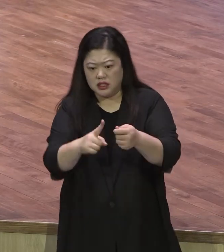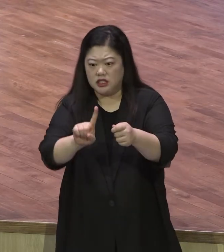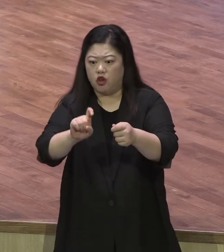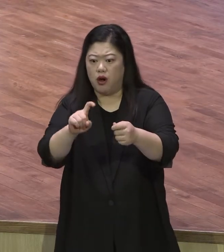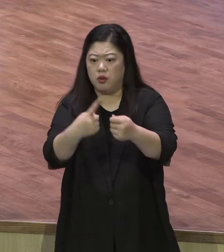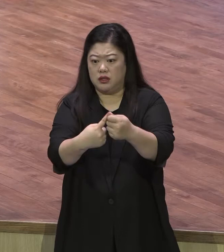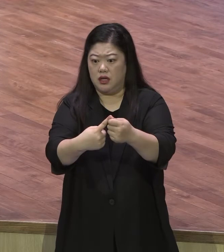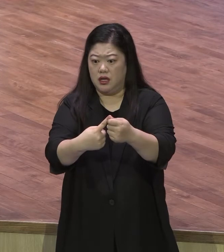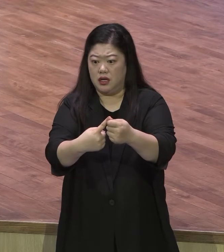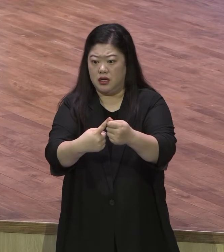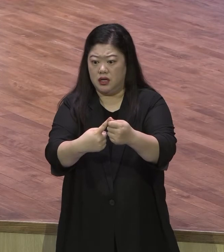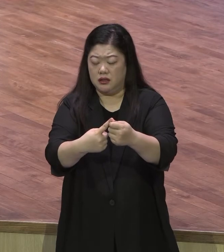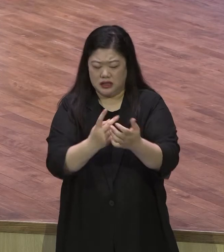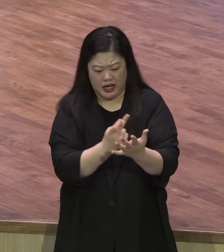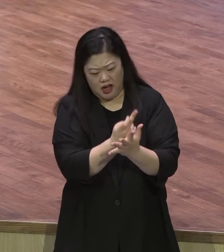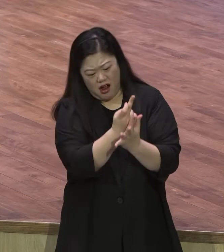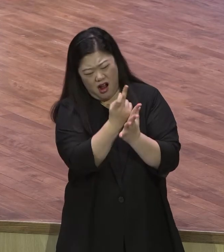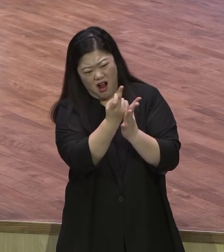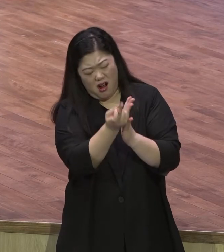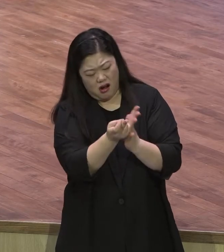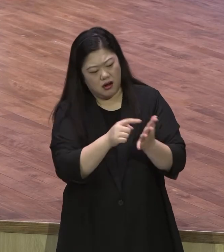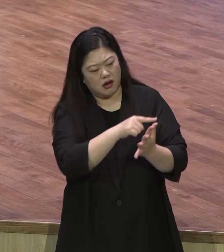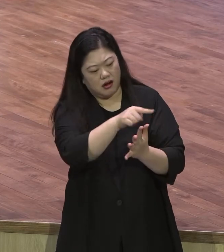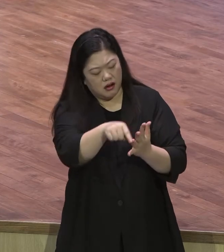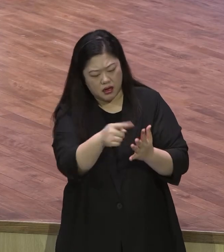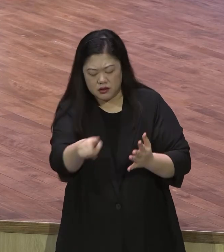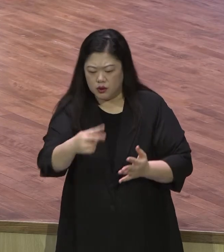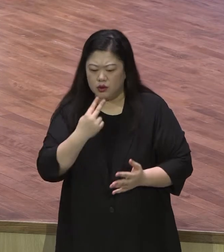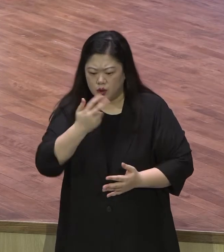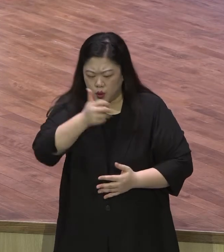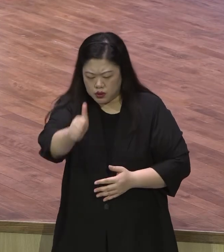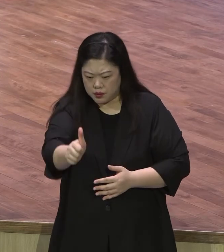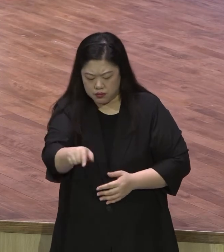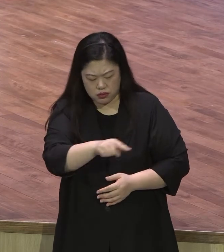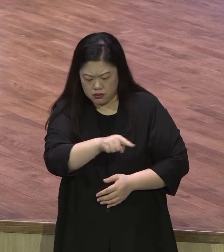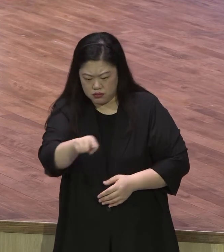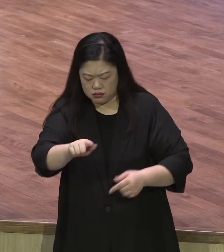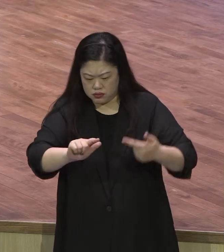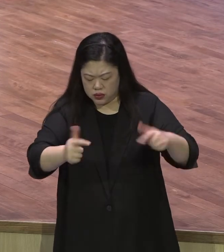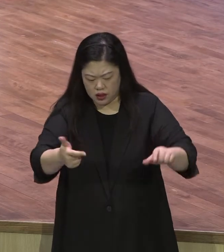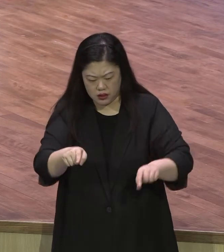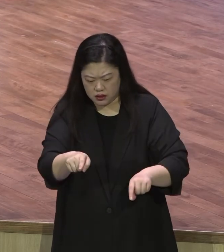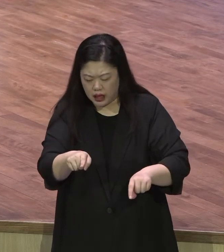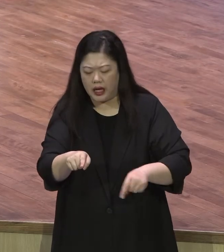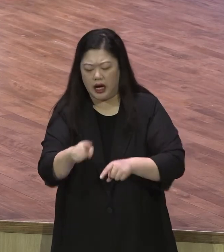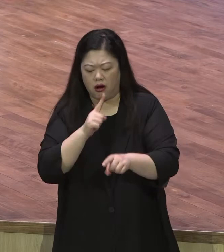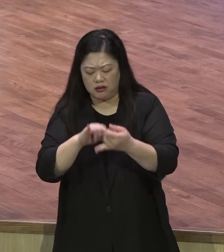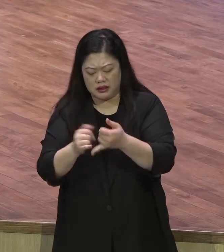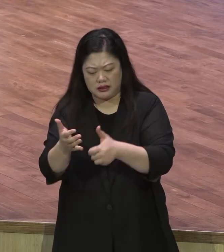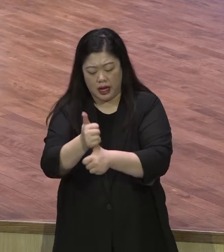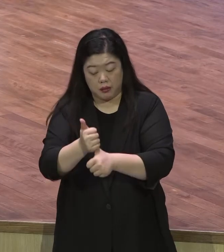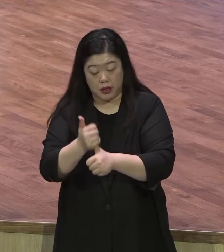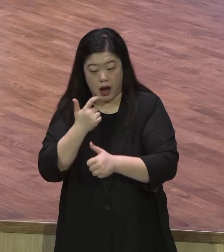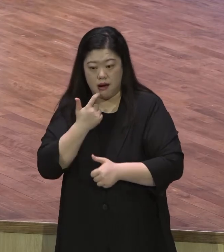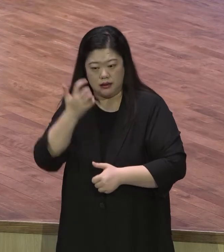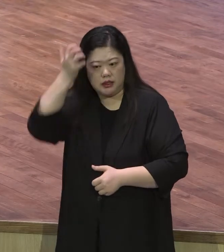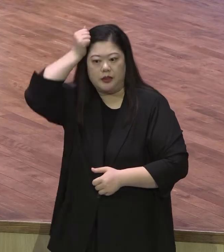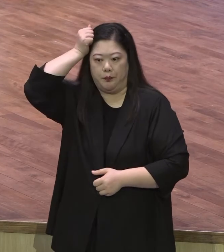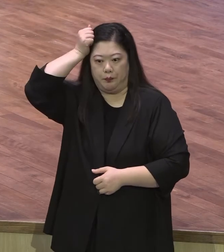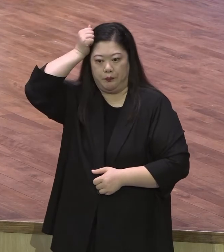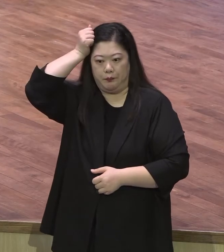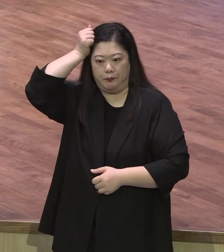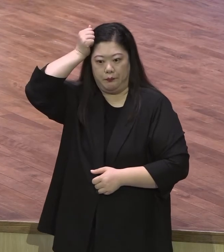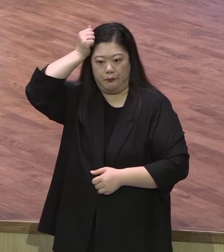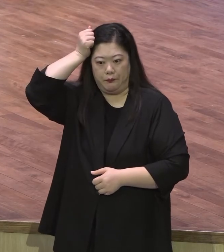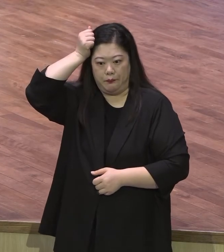서밋의식이 서밋의식 달라 세상 말로 하면 자존심이 달라 시시하게 그렇게 말에 물려